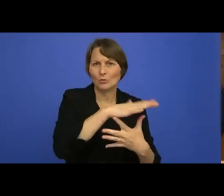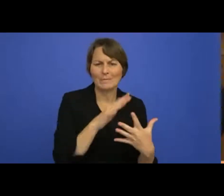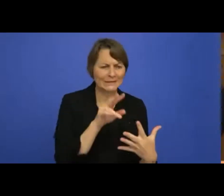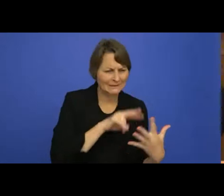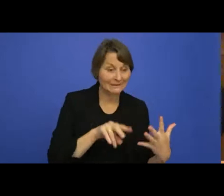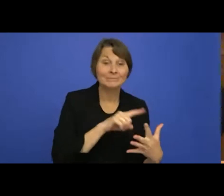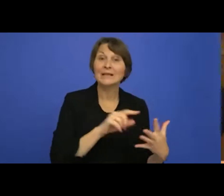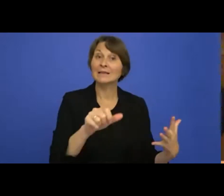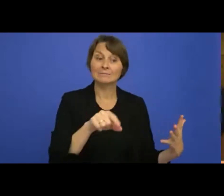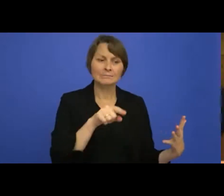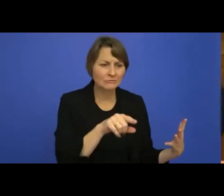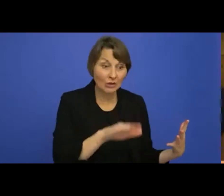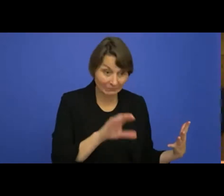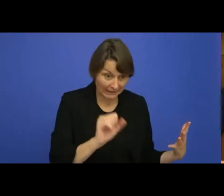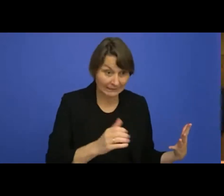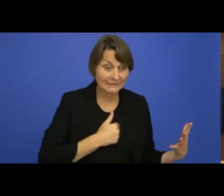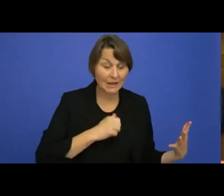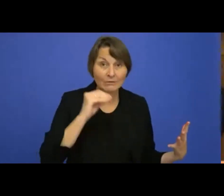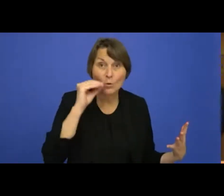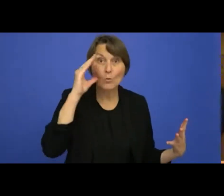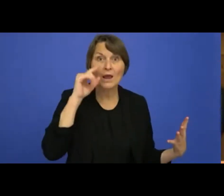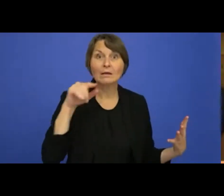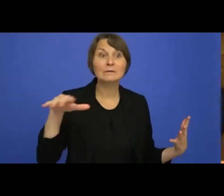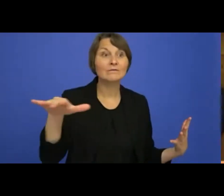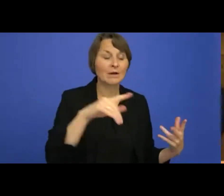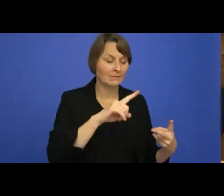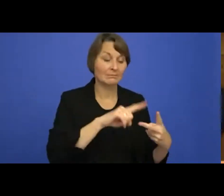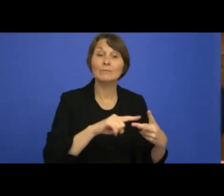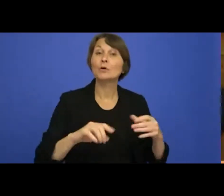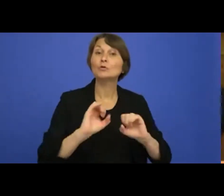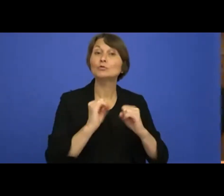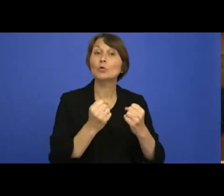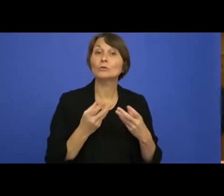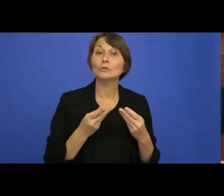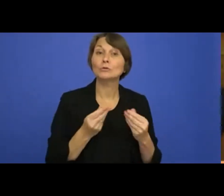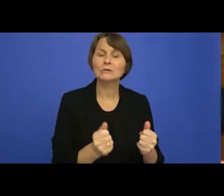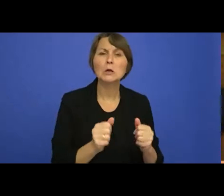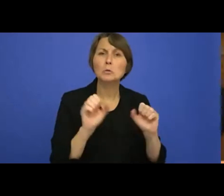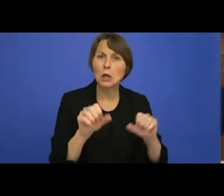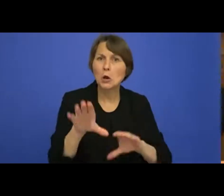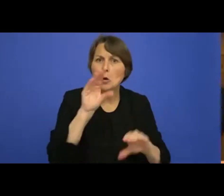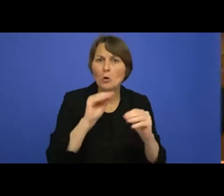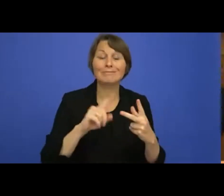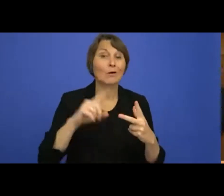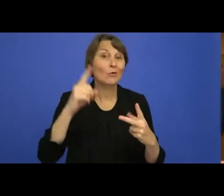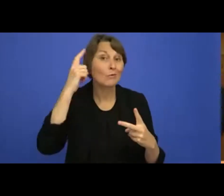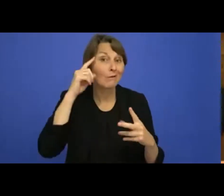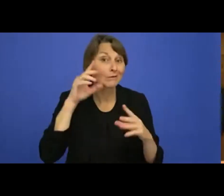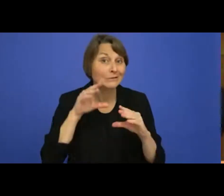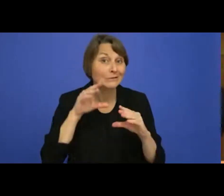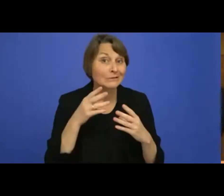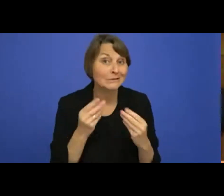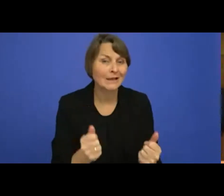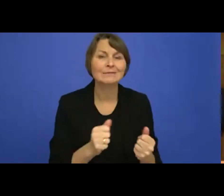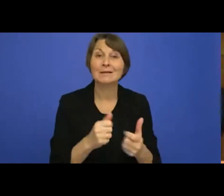donc 5 domaines. Conscience de soi et de l'environnement, compétences sociales, capacité d'apprentissage,